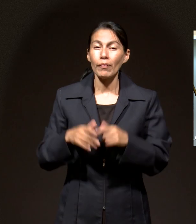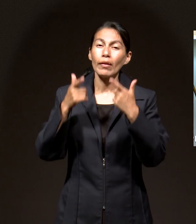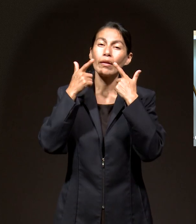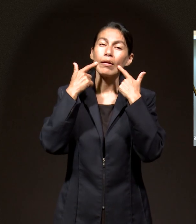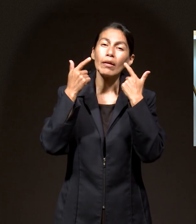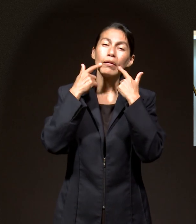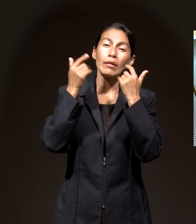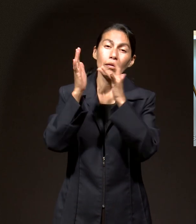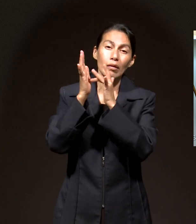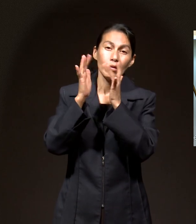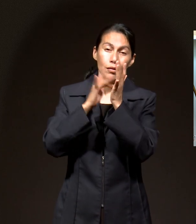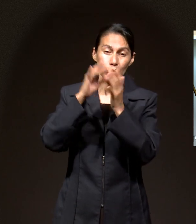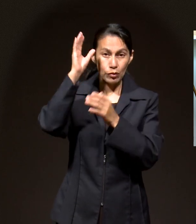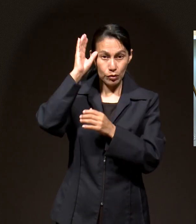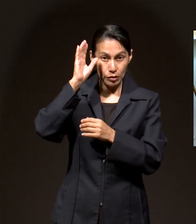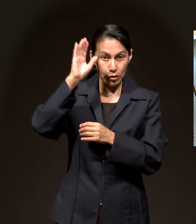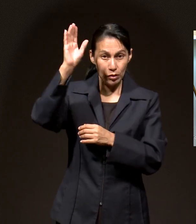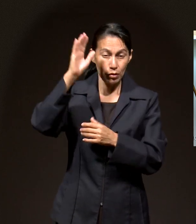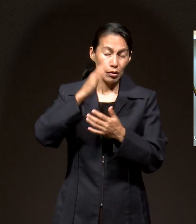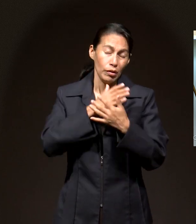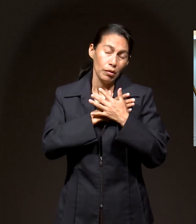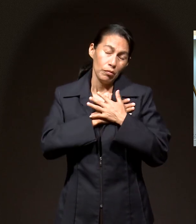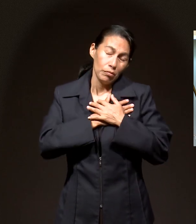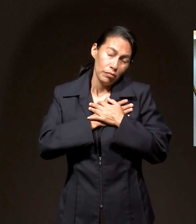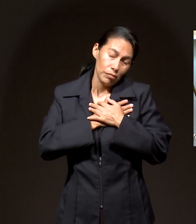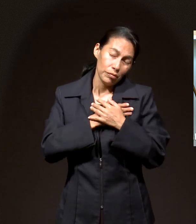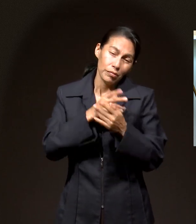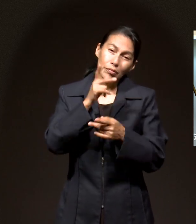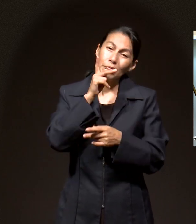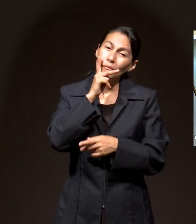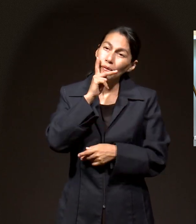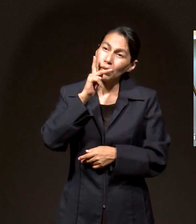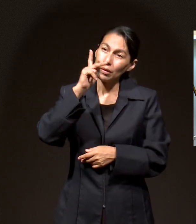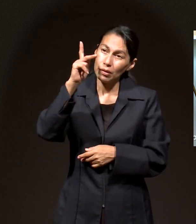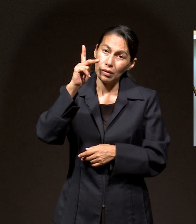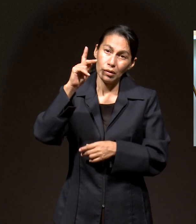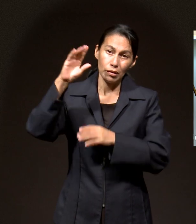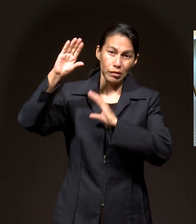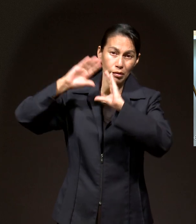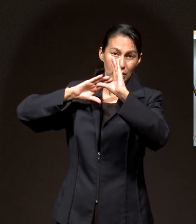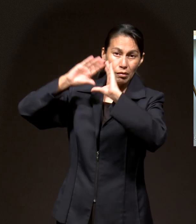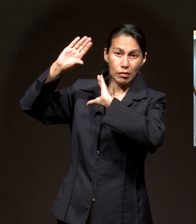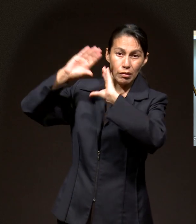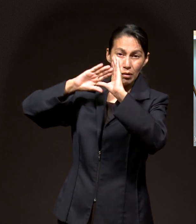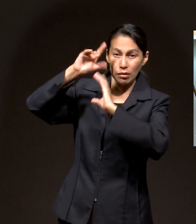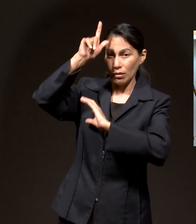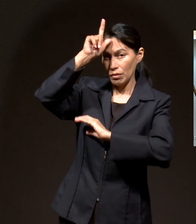Que la gracia del Señor Jesucristo, el amor del Padre y la